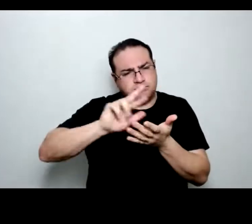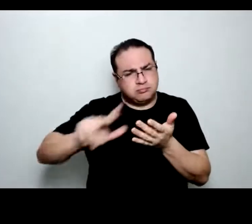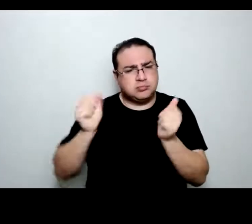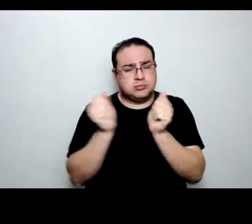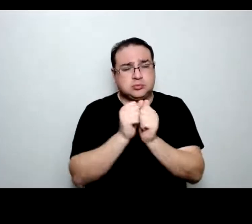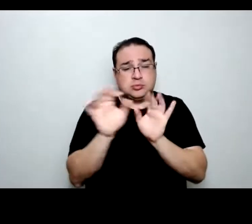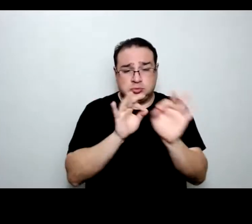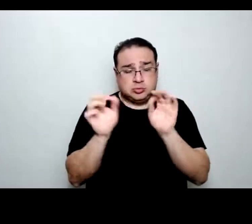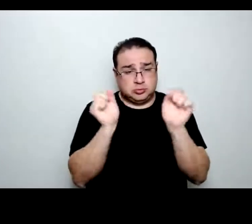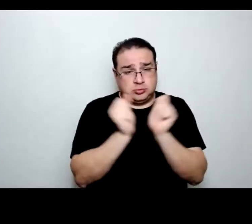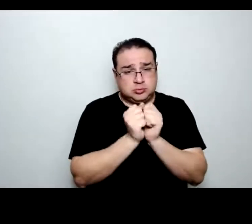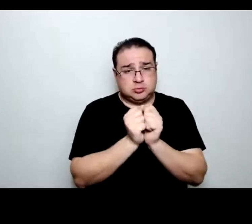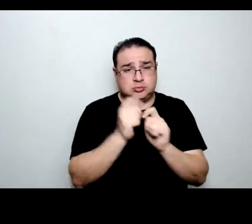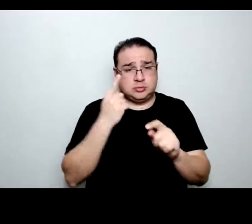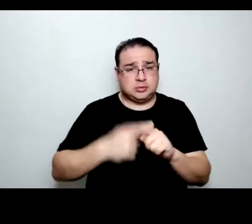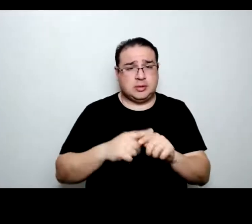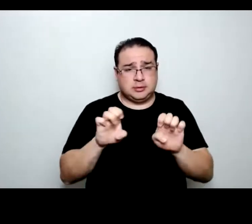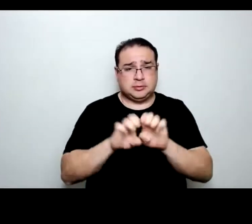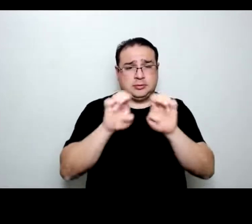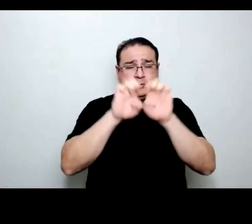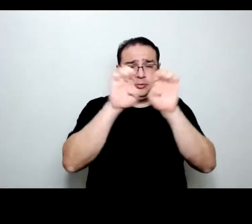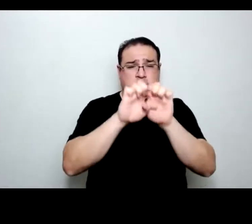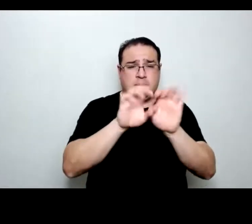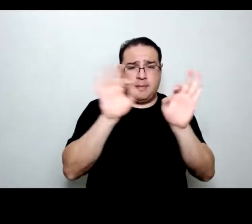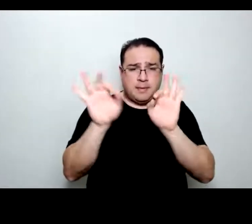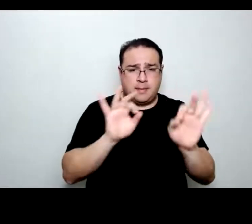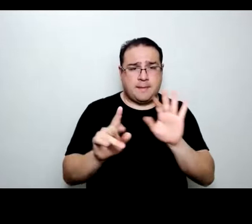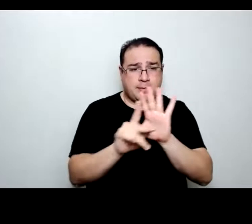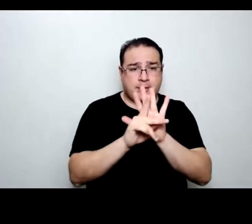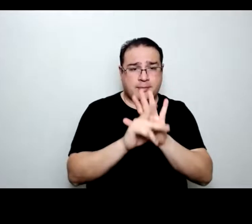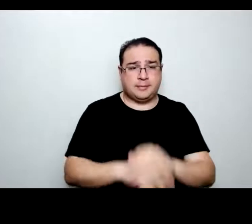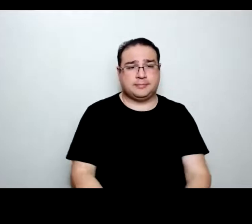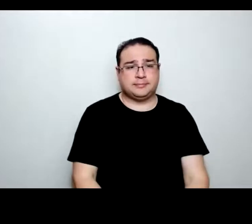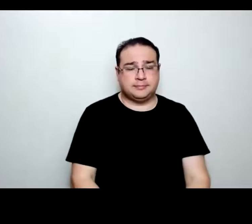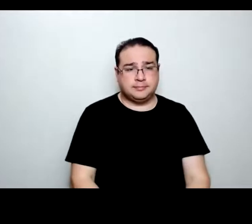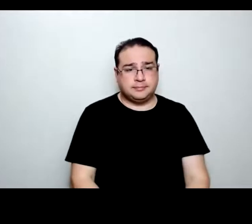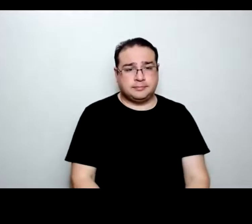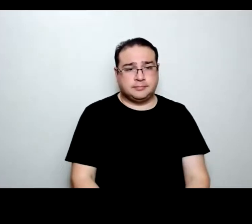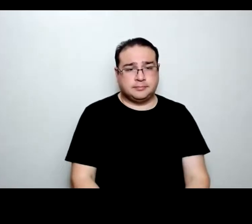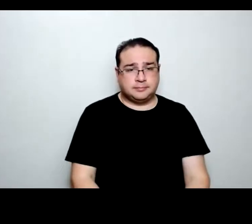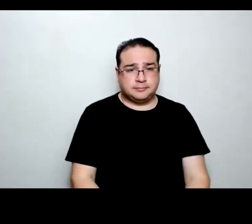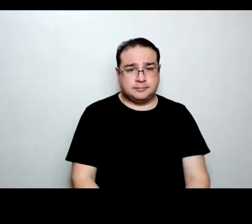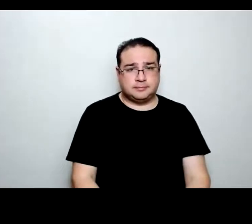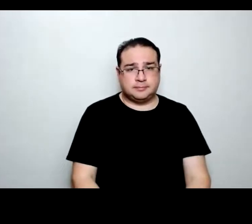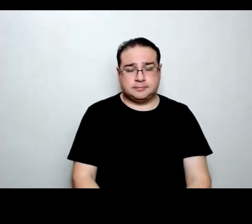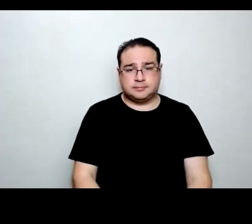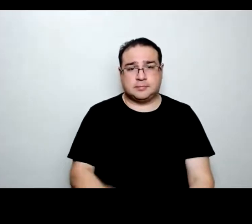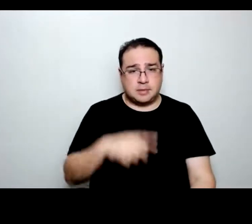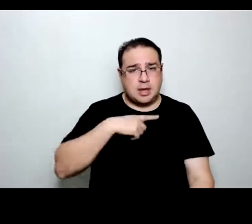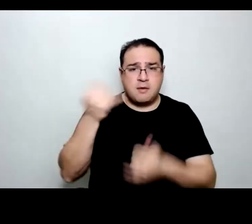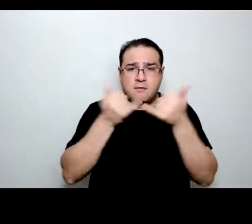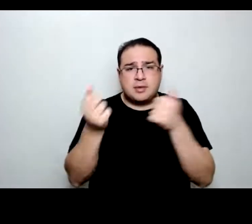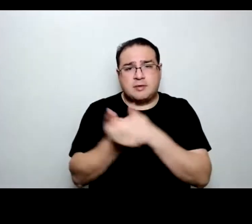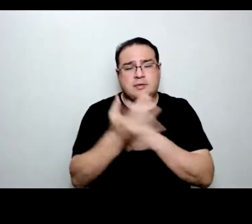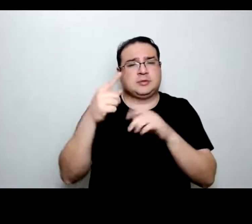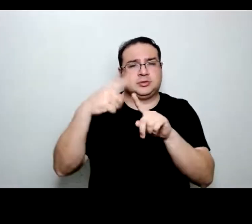são organizados com uma hierarquia também própria. As entradas trazem informação de